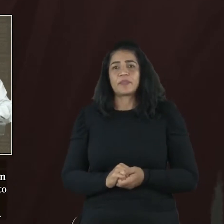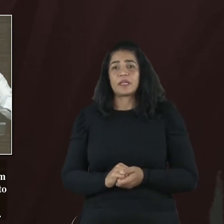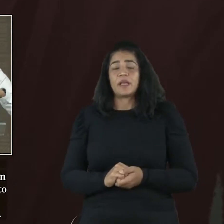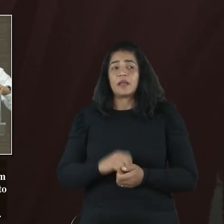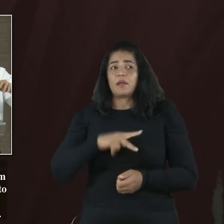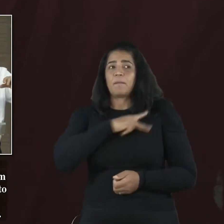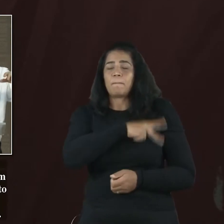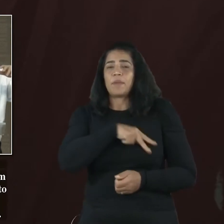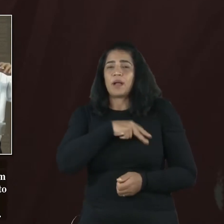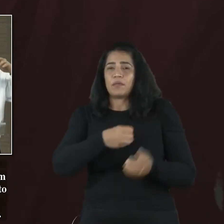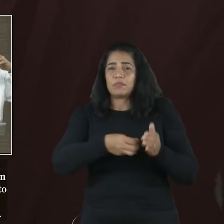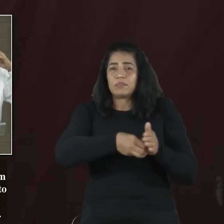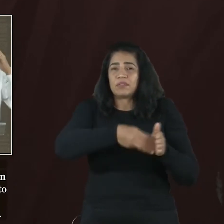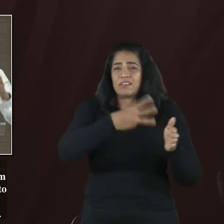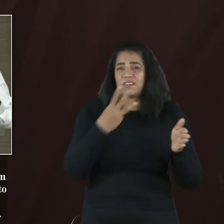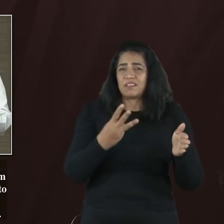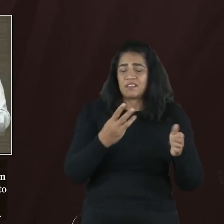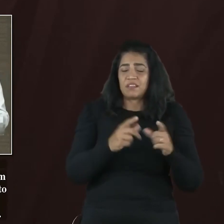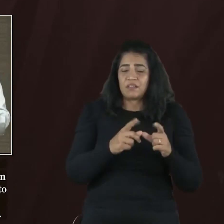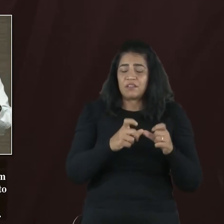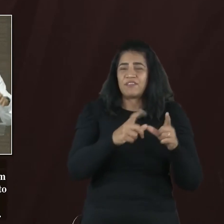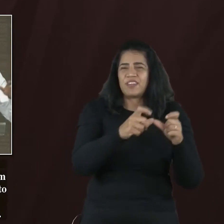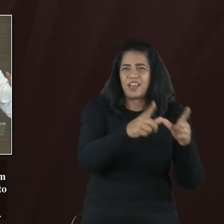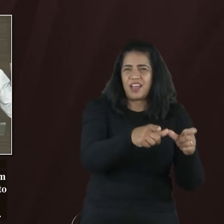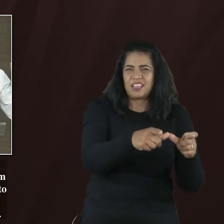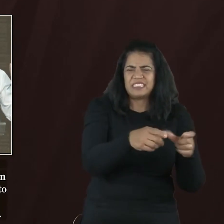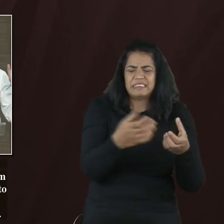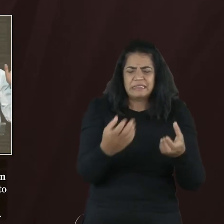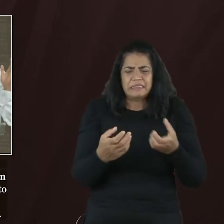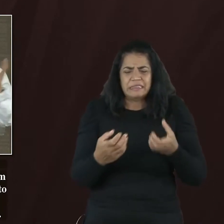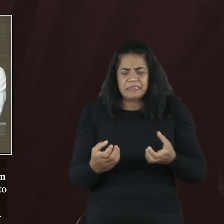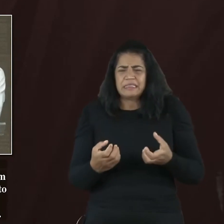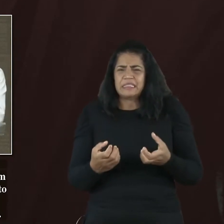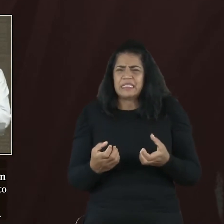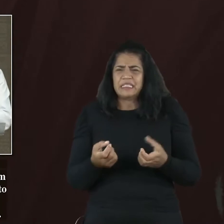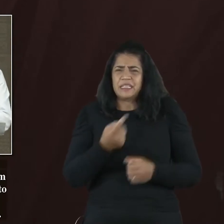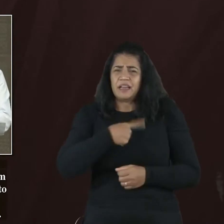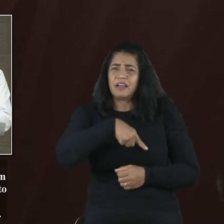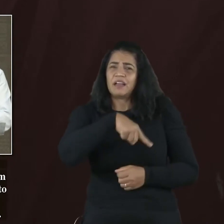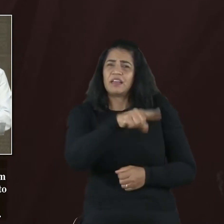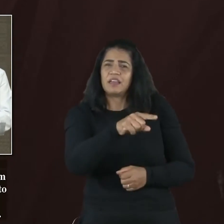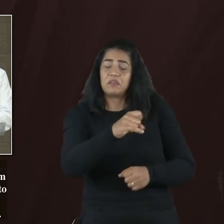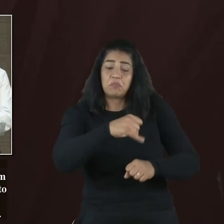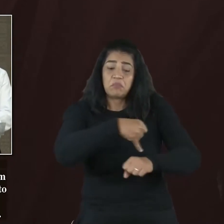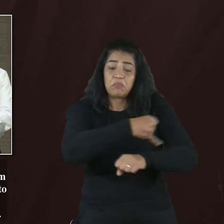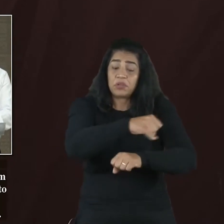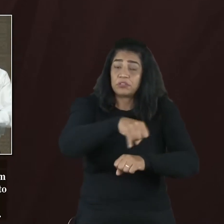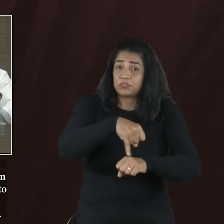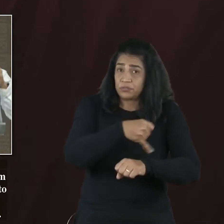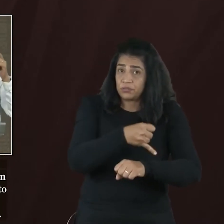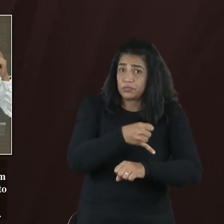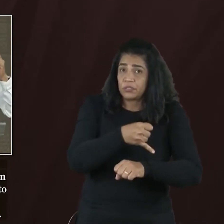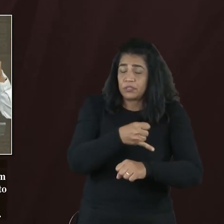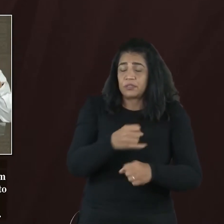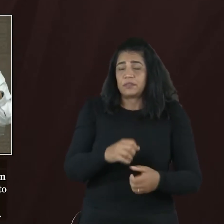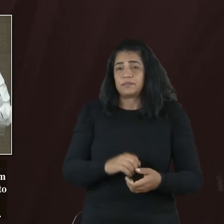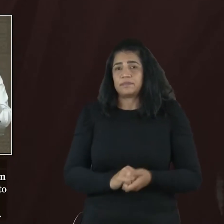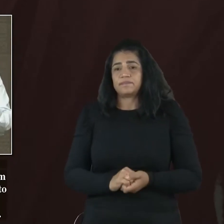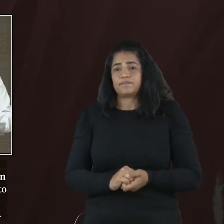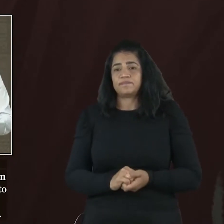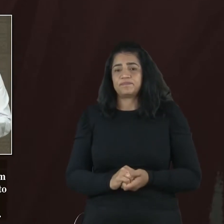ele estava com uma firme determinação de que ele tinha de ir para Jerusalém e, se possível, né,